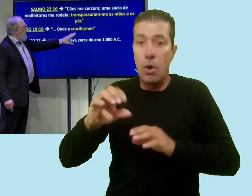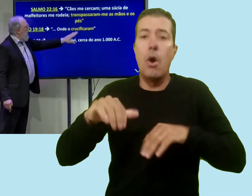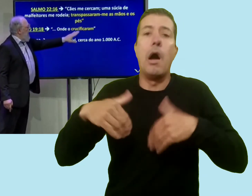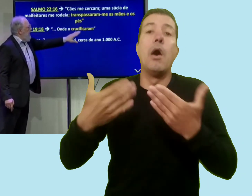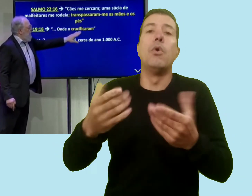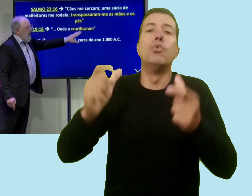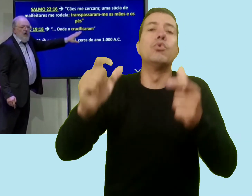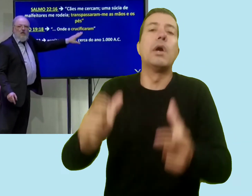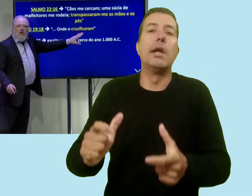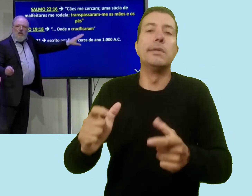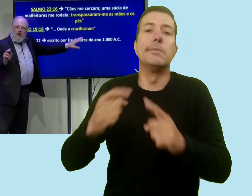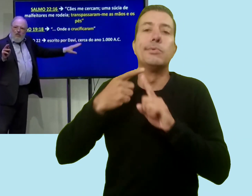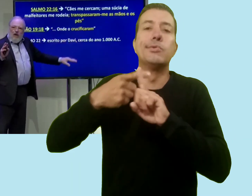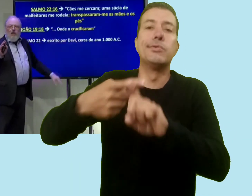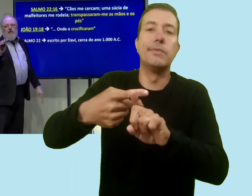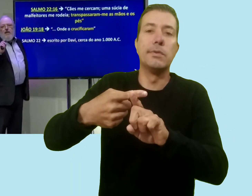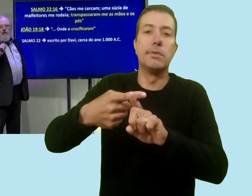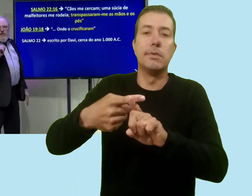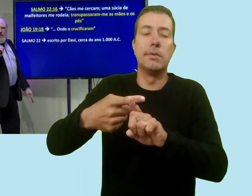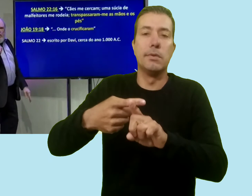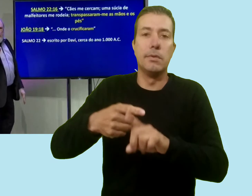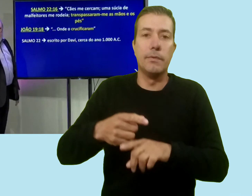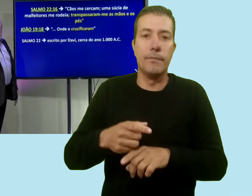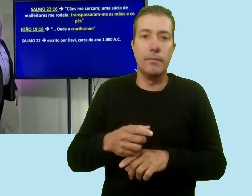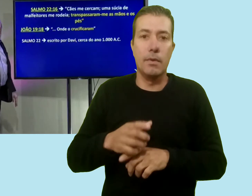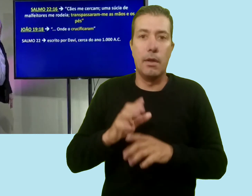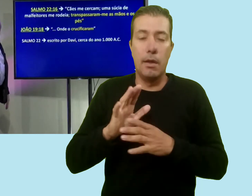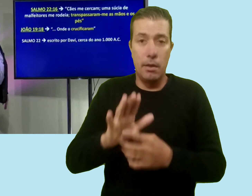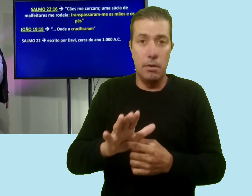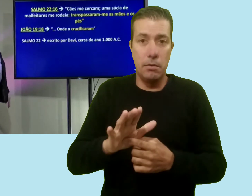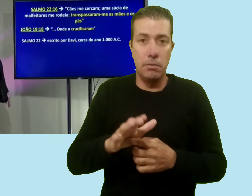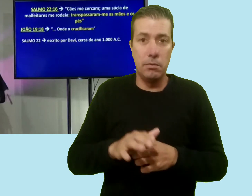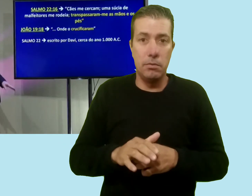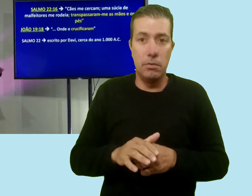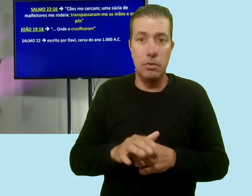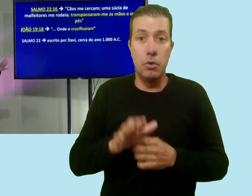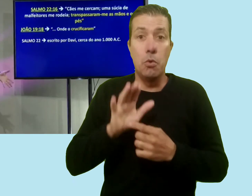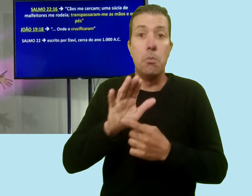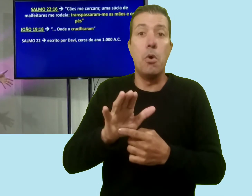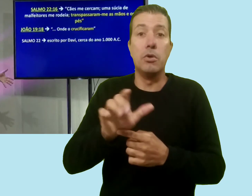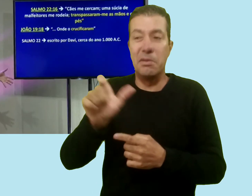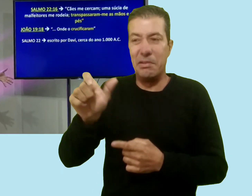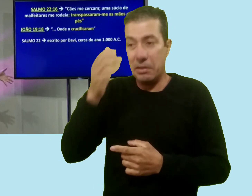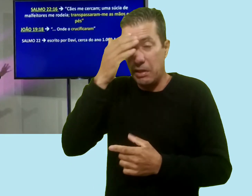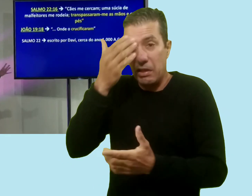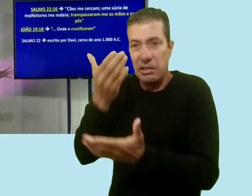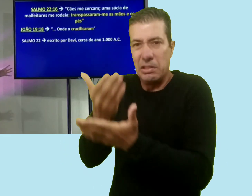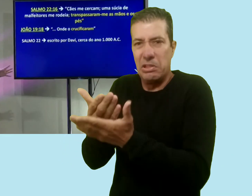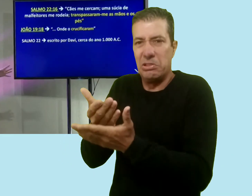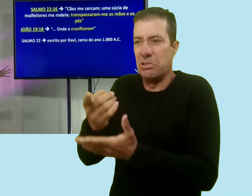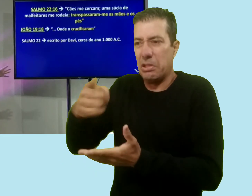o crucificaram. Só que tem uma coisinha aqui, gente, que para mim é a pá de cal nos céticos,